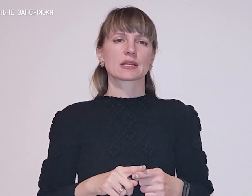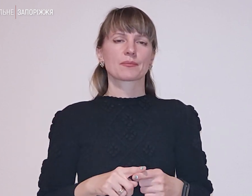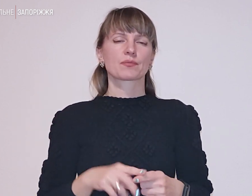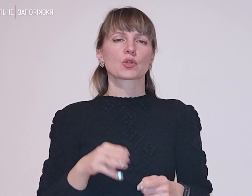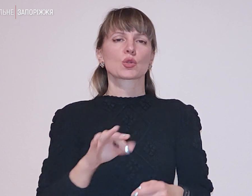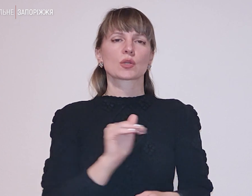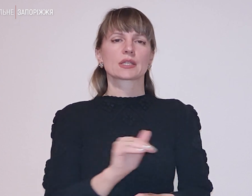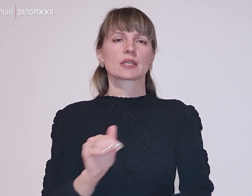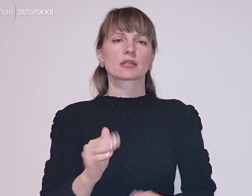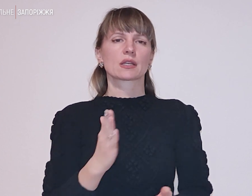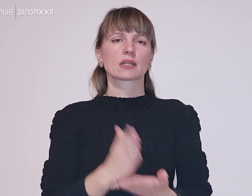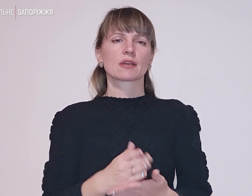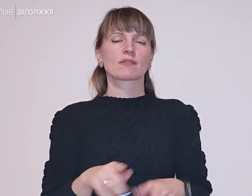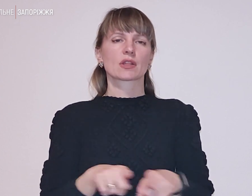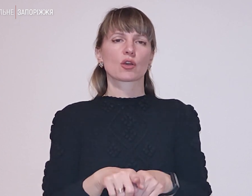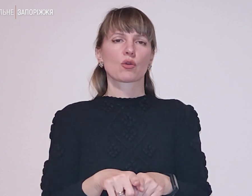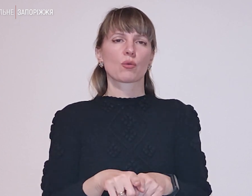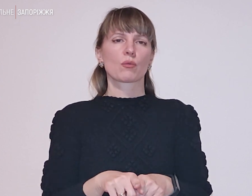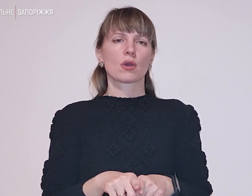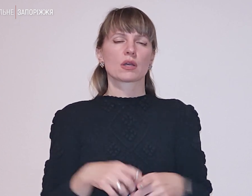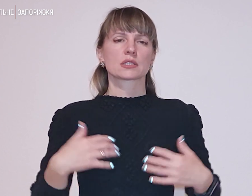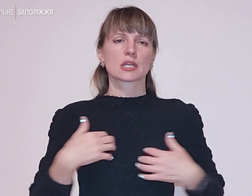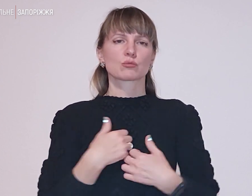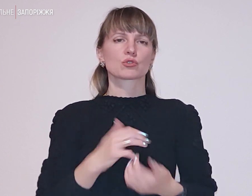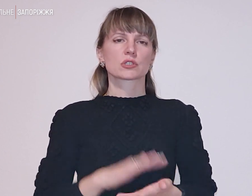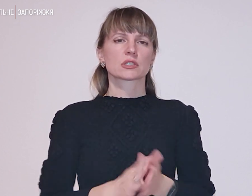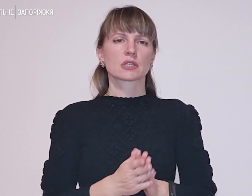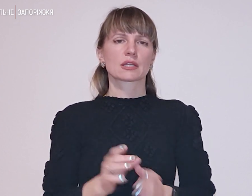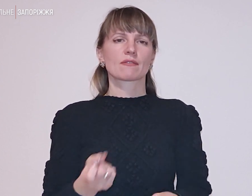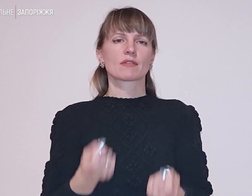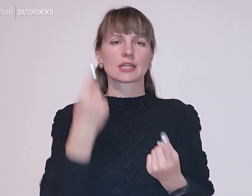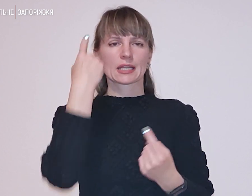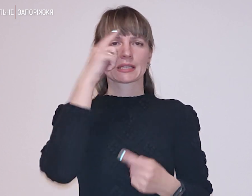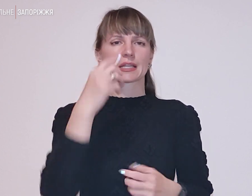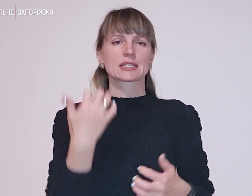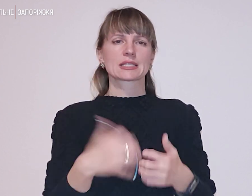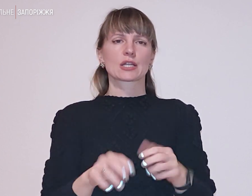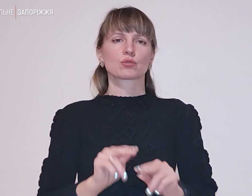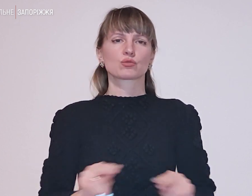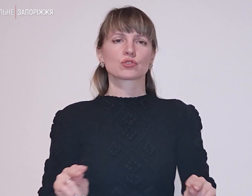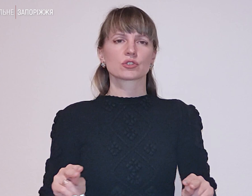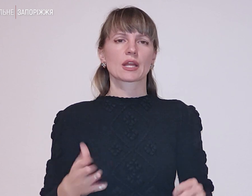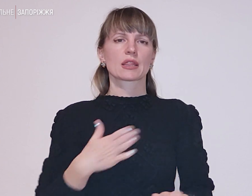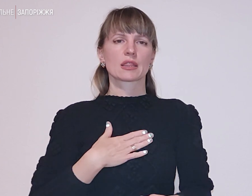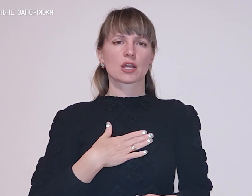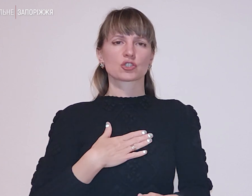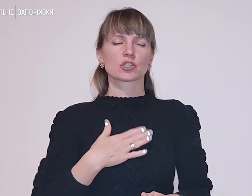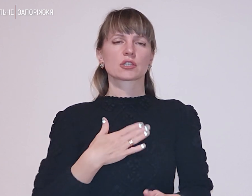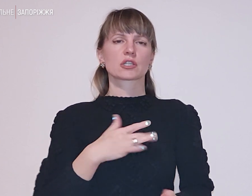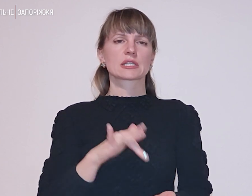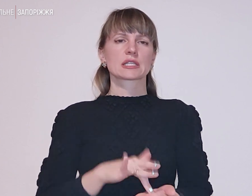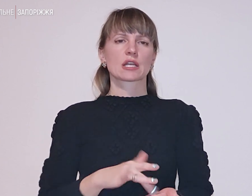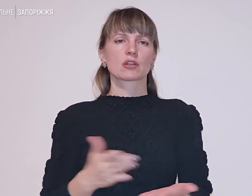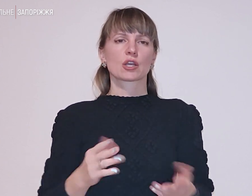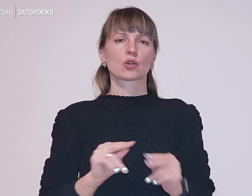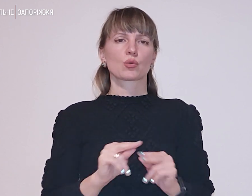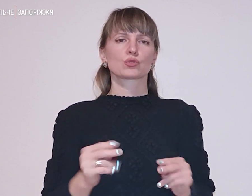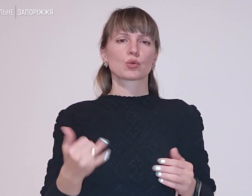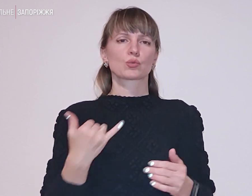дітки перебувають в такому засмученому стані. І виникла ідея серед педагогів нашого центру, які викладають у нас в